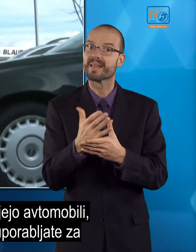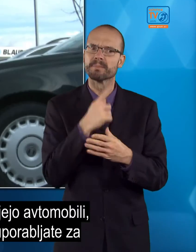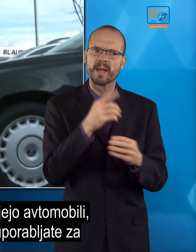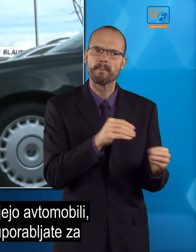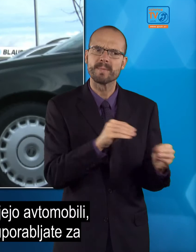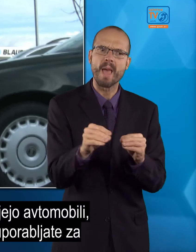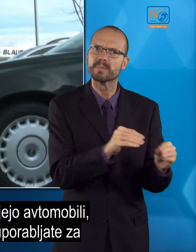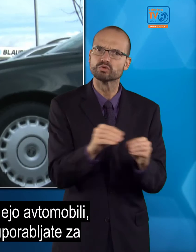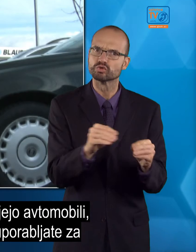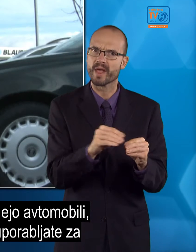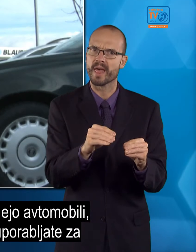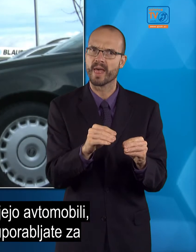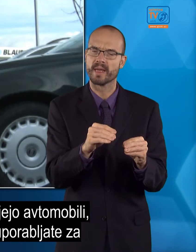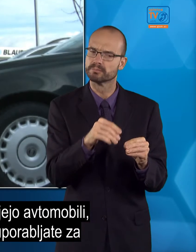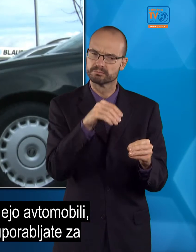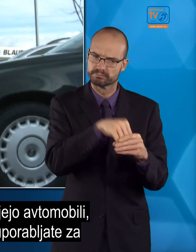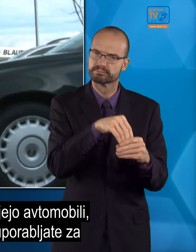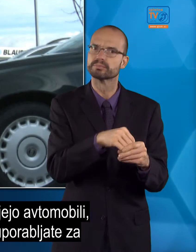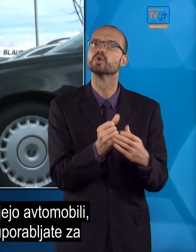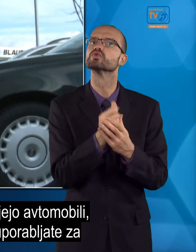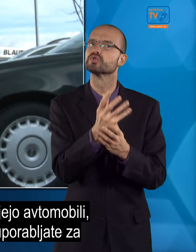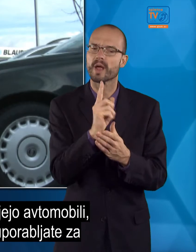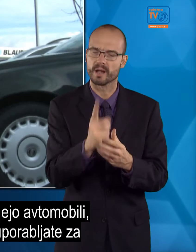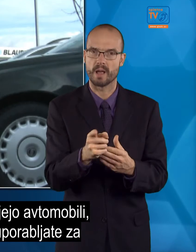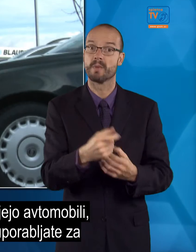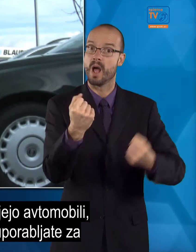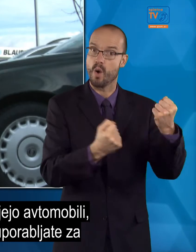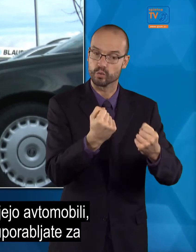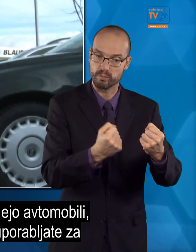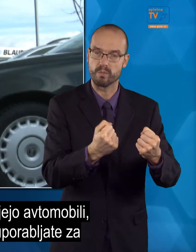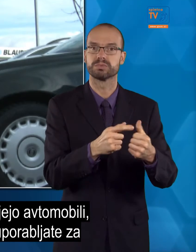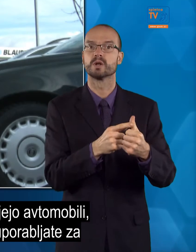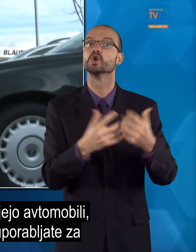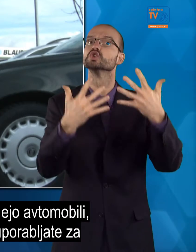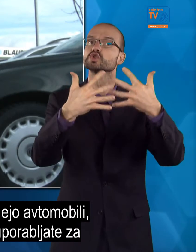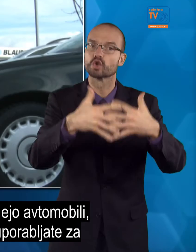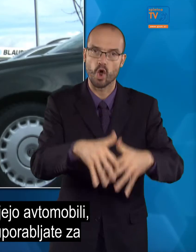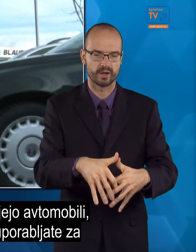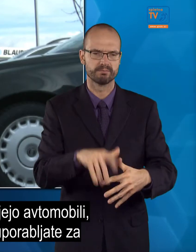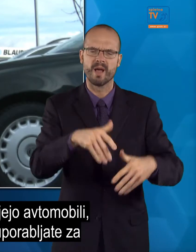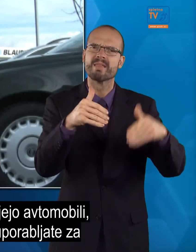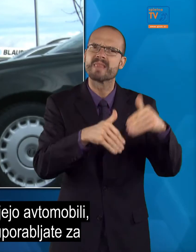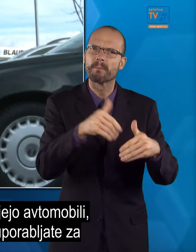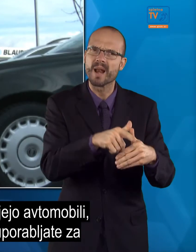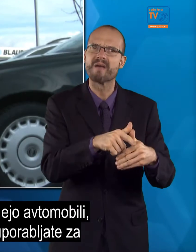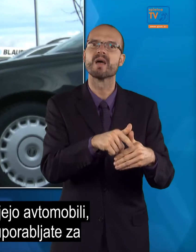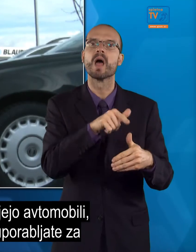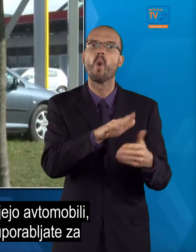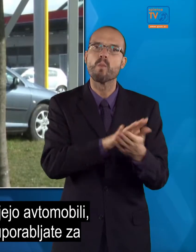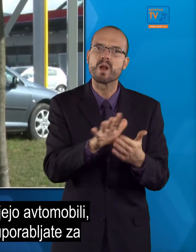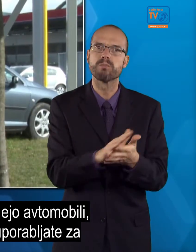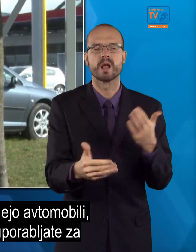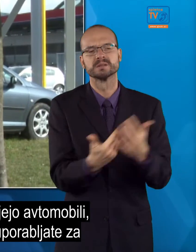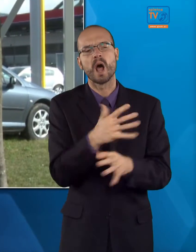Med premičnine se štejejo avtomobili, stroji, naprave, ki jih uporabljate za opravljanje nekega dela in